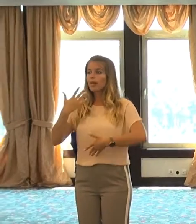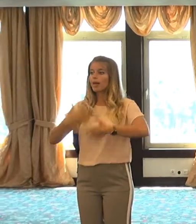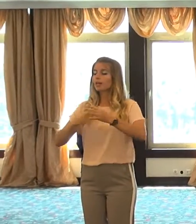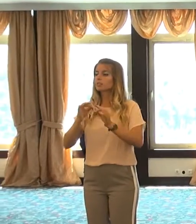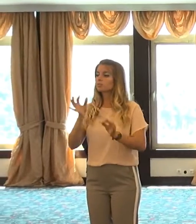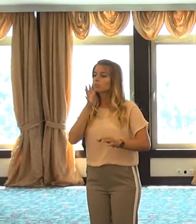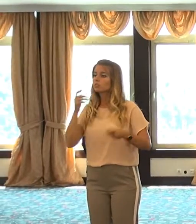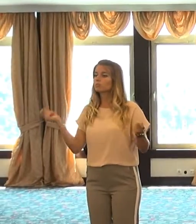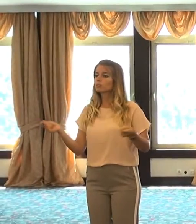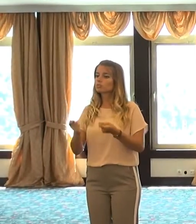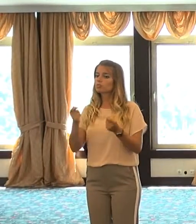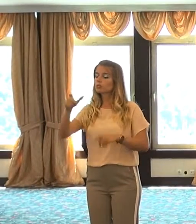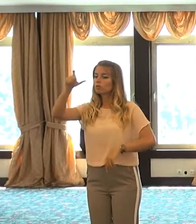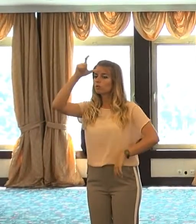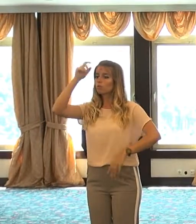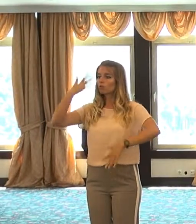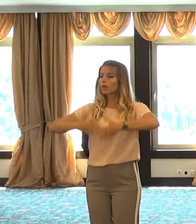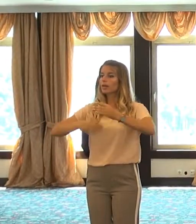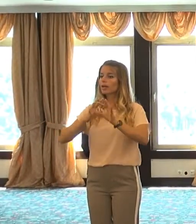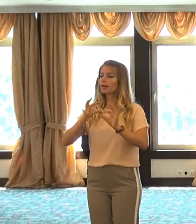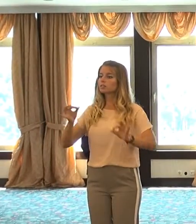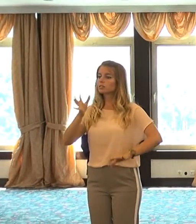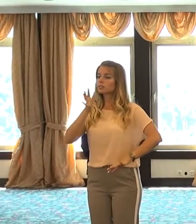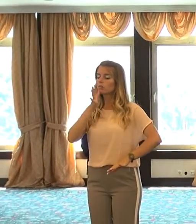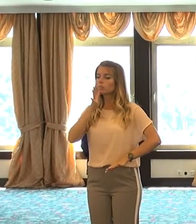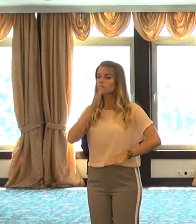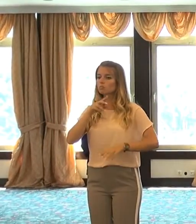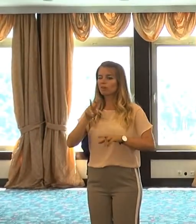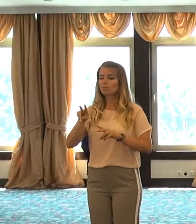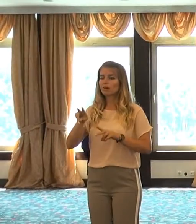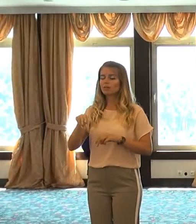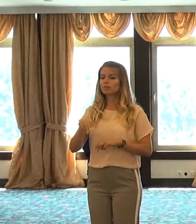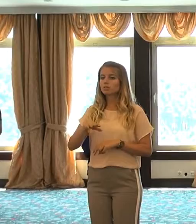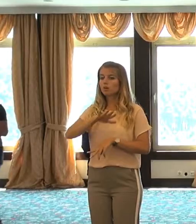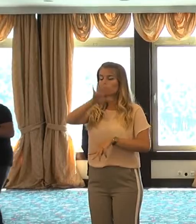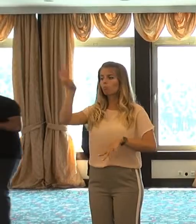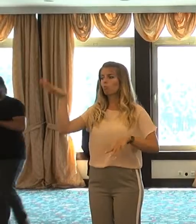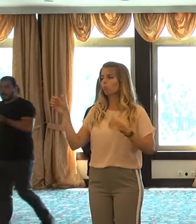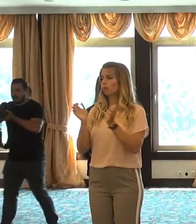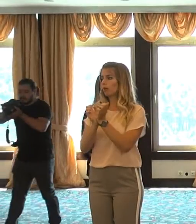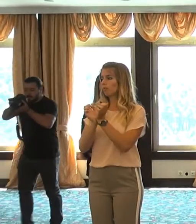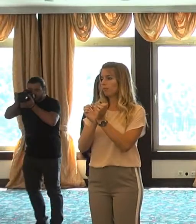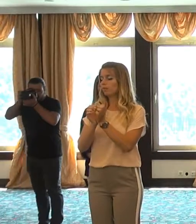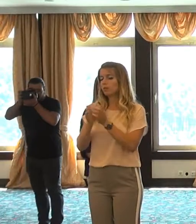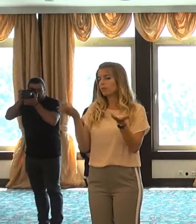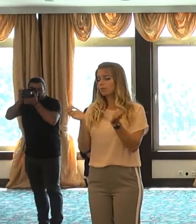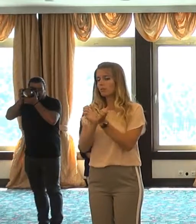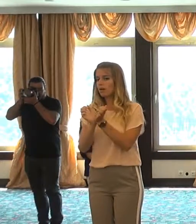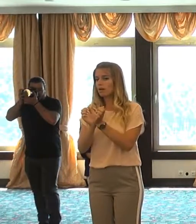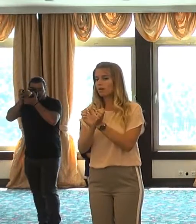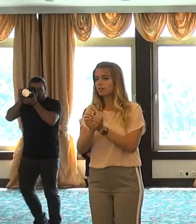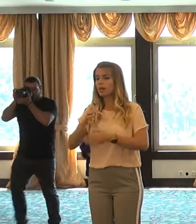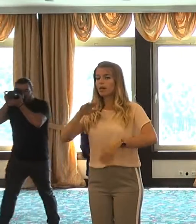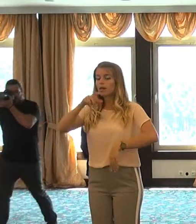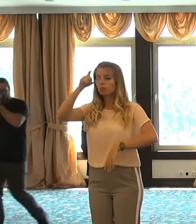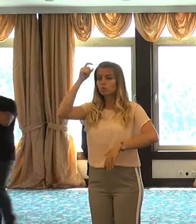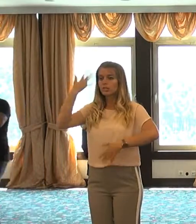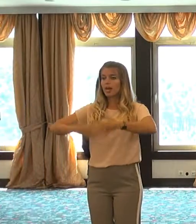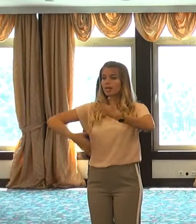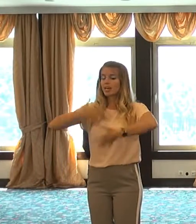çalışmaları, Türkiye Engelsiz Bilişim Platformu benzer şekilde büyük bir aile. Nasıl bir aile? Türkiye'de engellilere